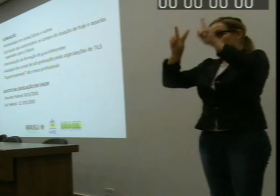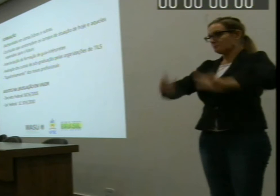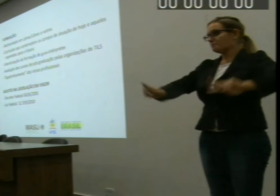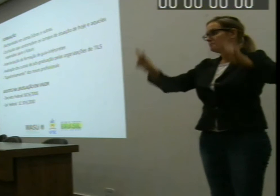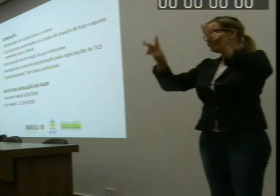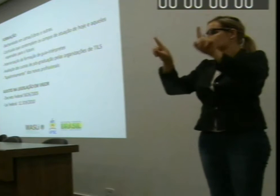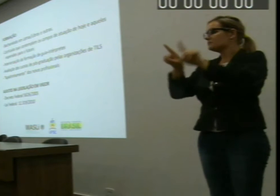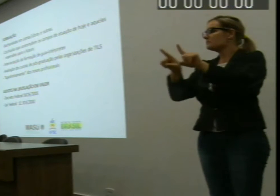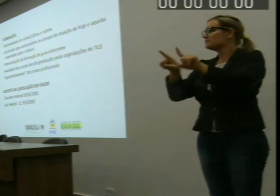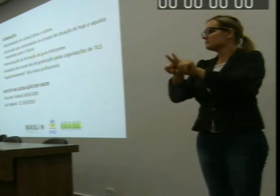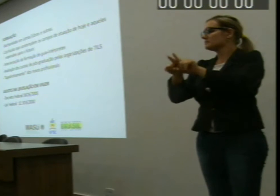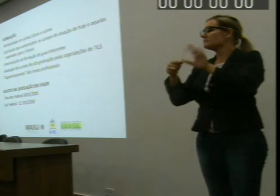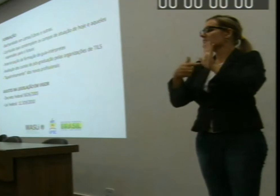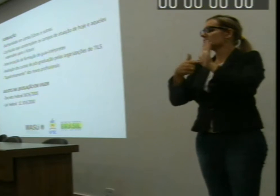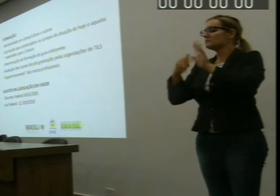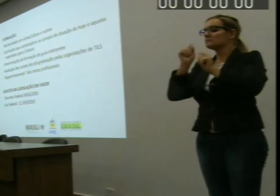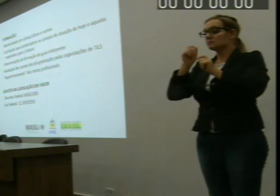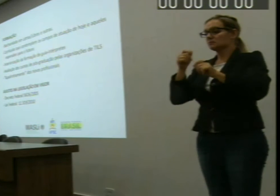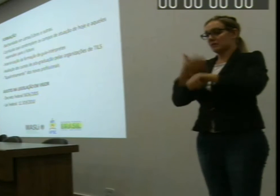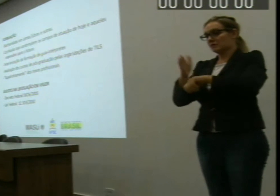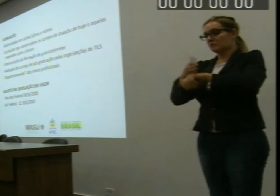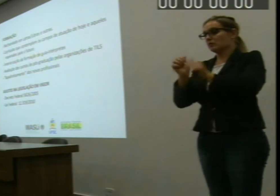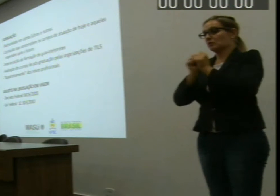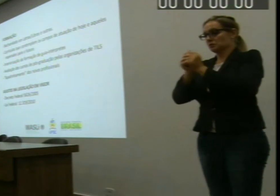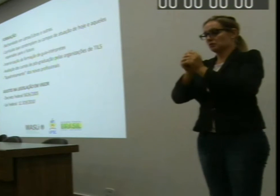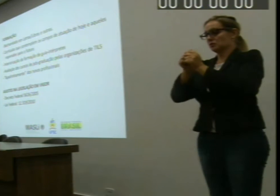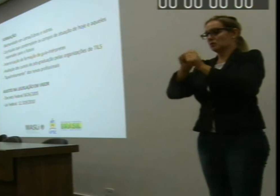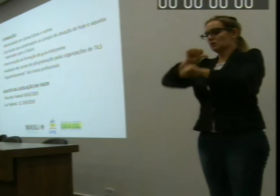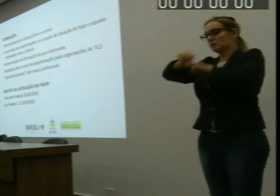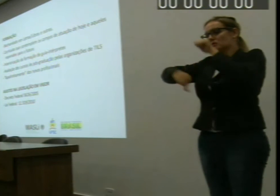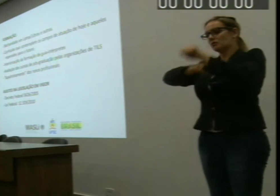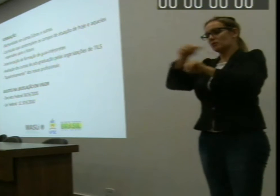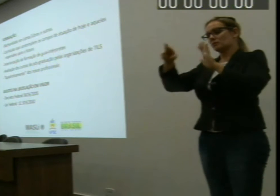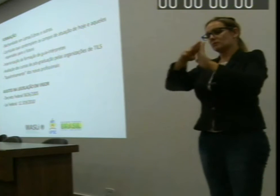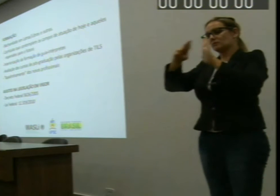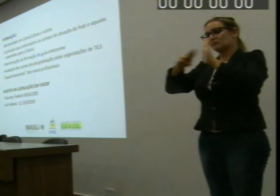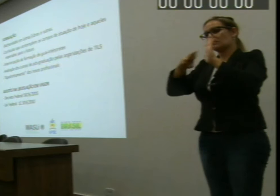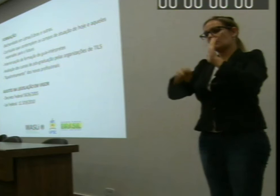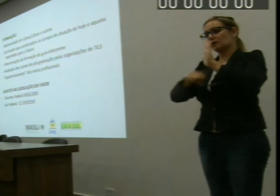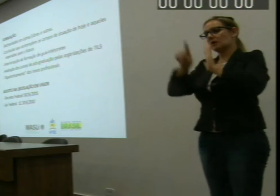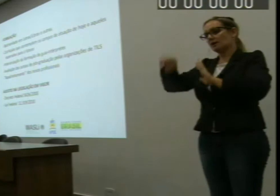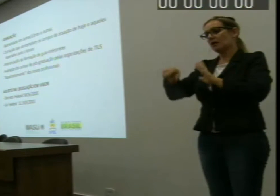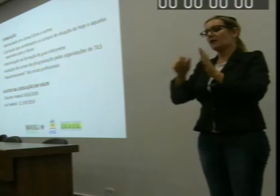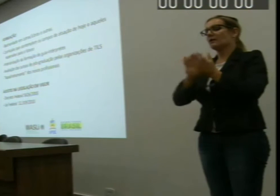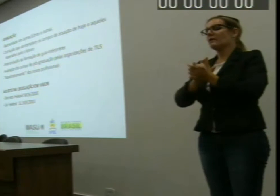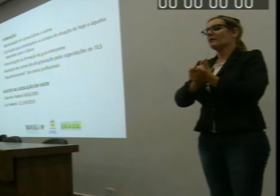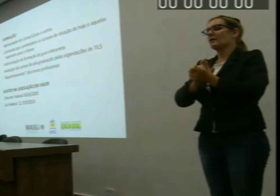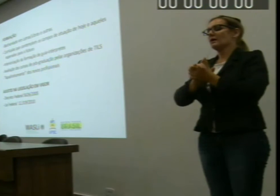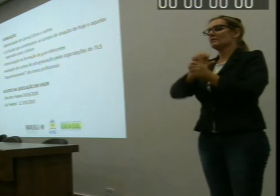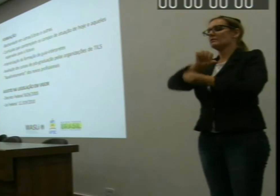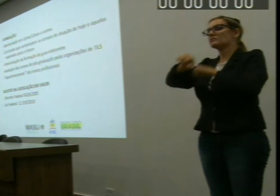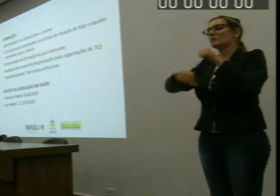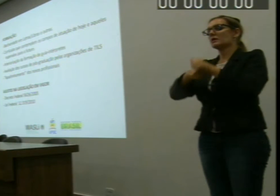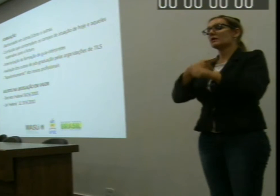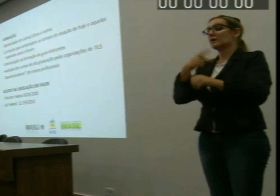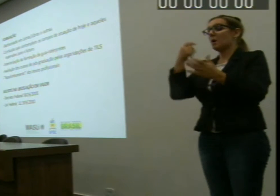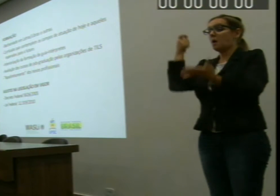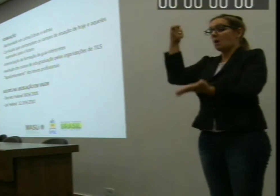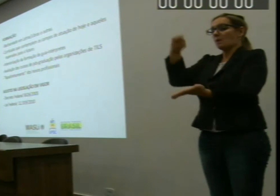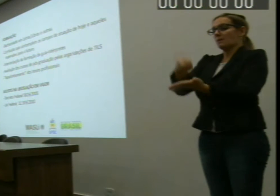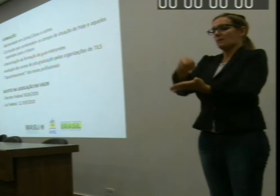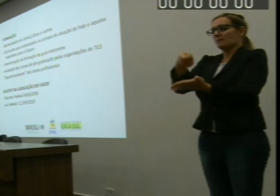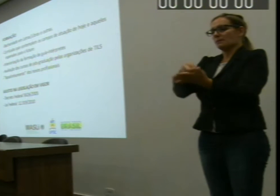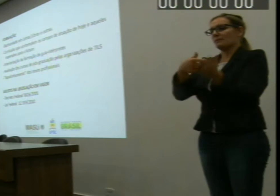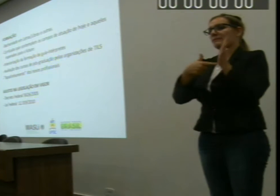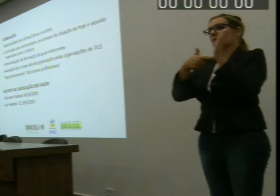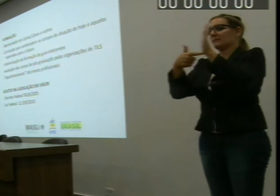da da alteração da portaria 310 do ministério das Comunicações que determina a inserção de libras em toda a programação de TV